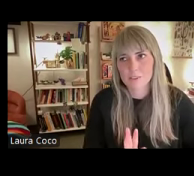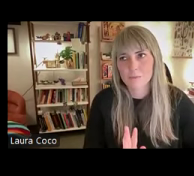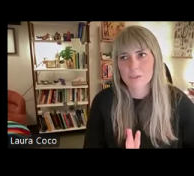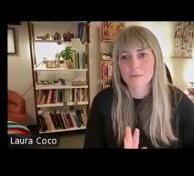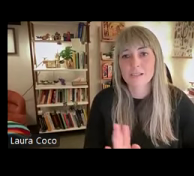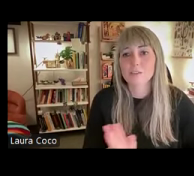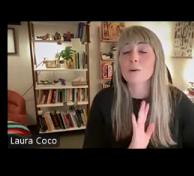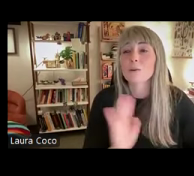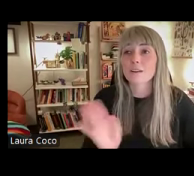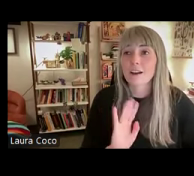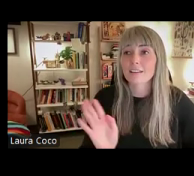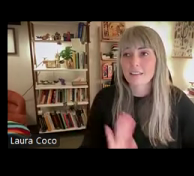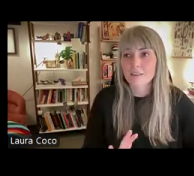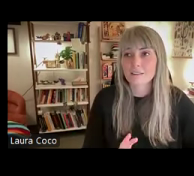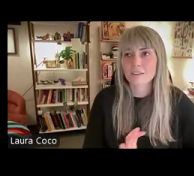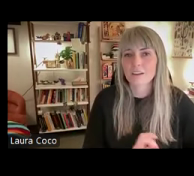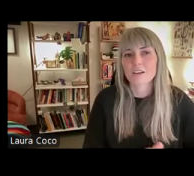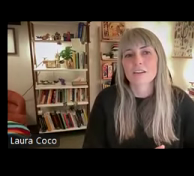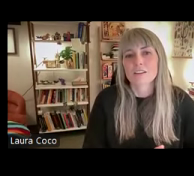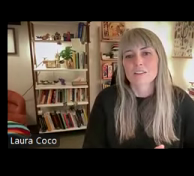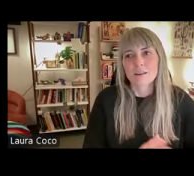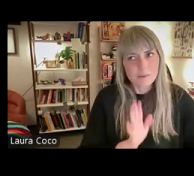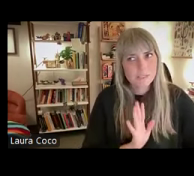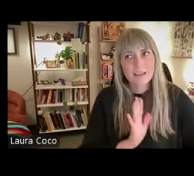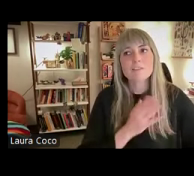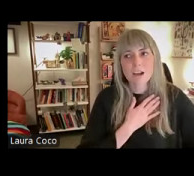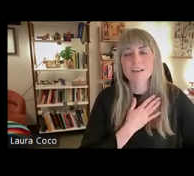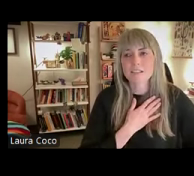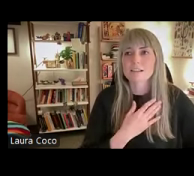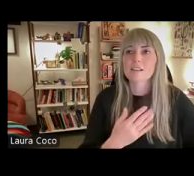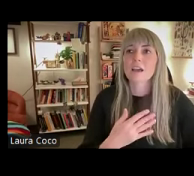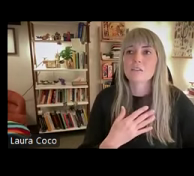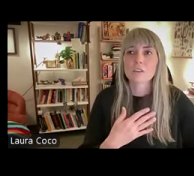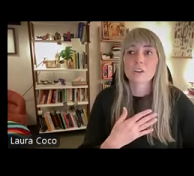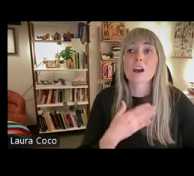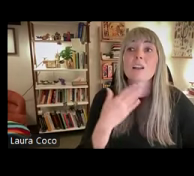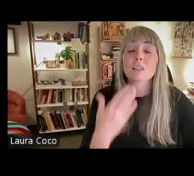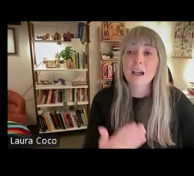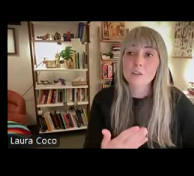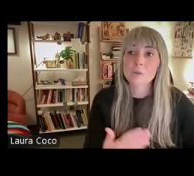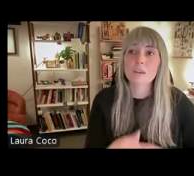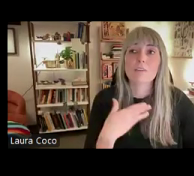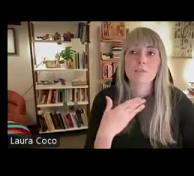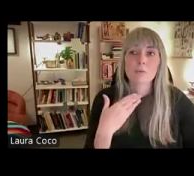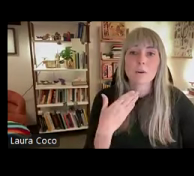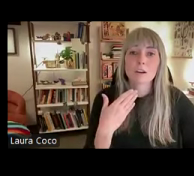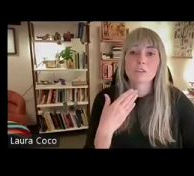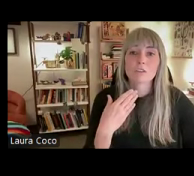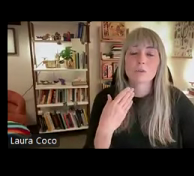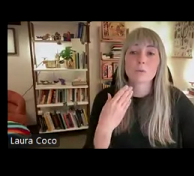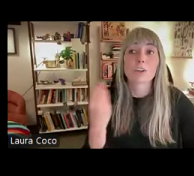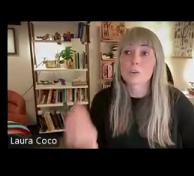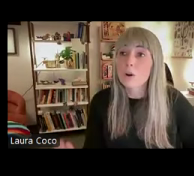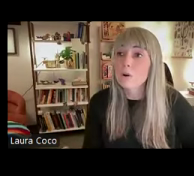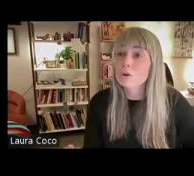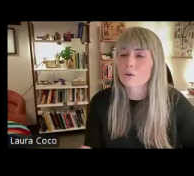dice, no están permitidos. ¿Qué significa no? Pues no permiten tenerlos. Eso es algo que nos hizo pensar un